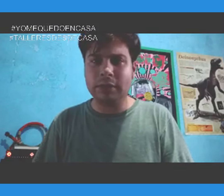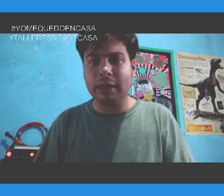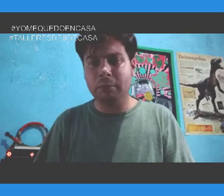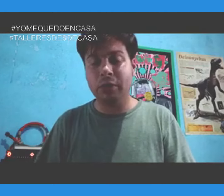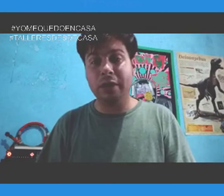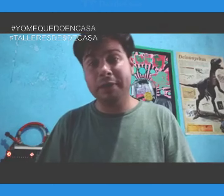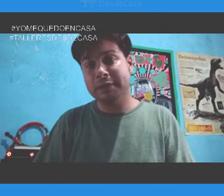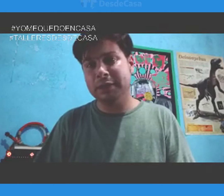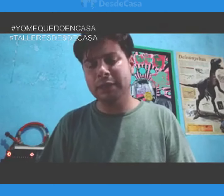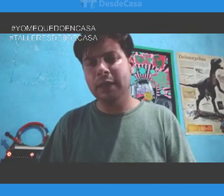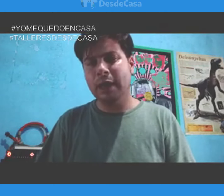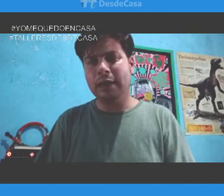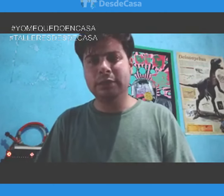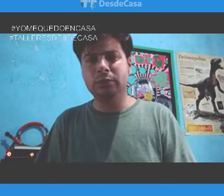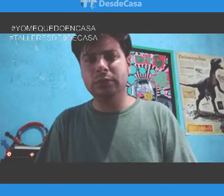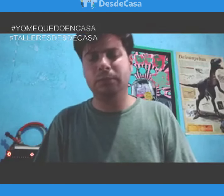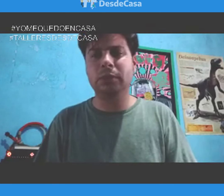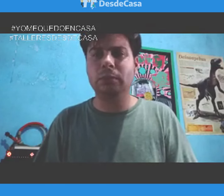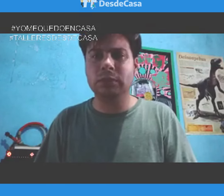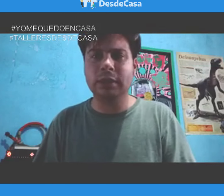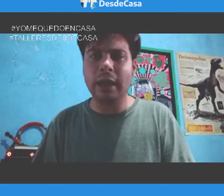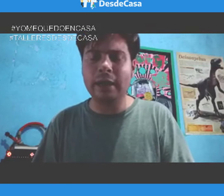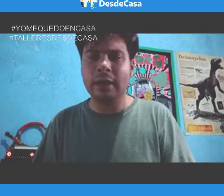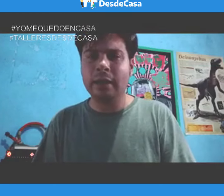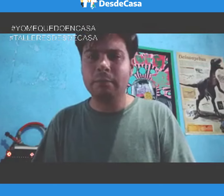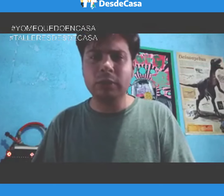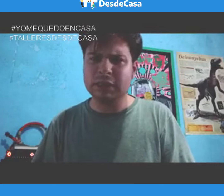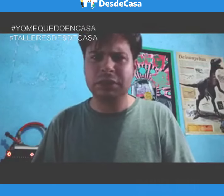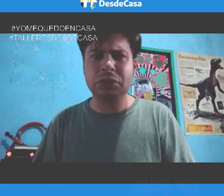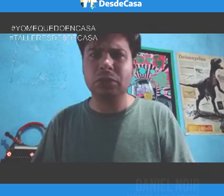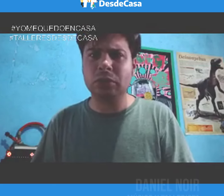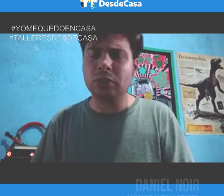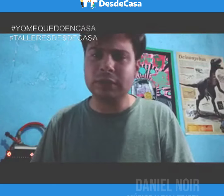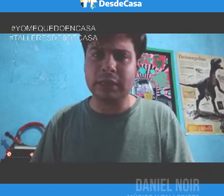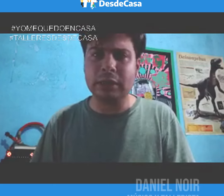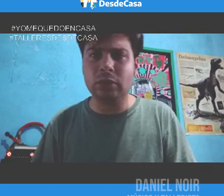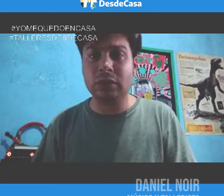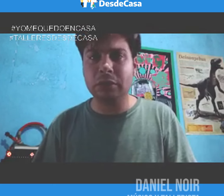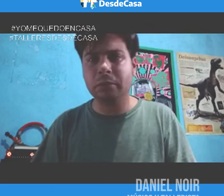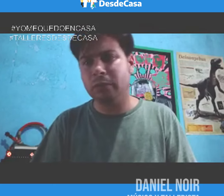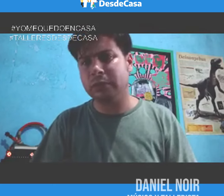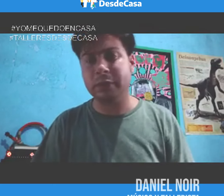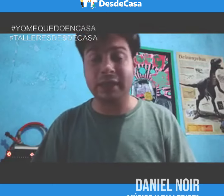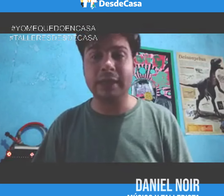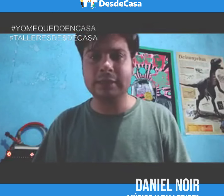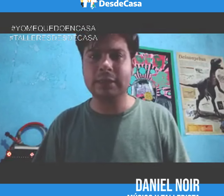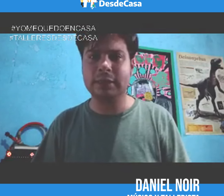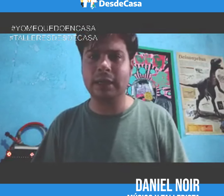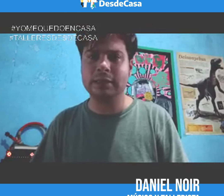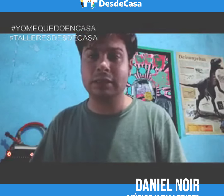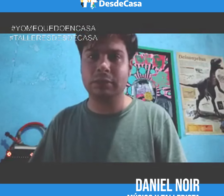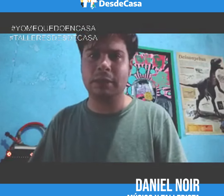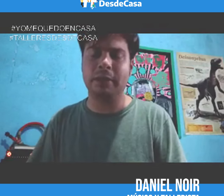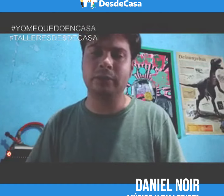les voy a enseñar a hacer un instrumento musical muy sencillo con cosas que todos tenemos en nuestras casas y al alcance de nuestras manos